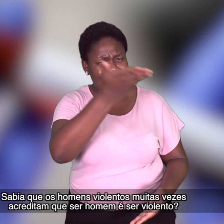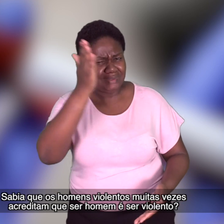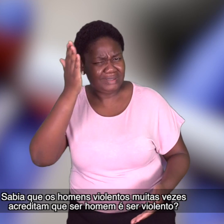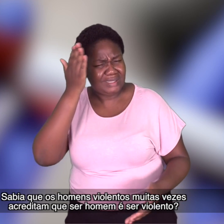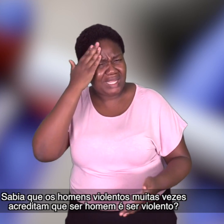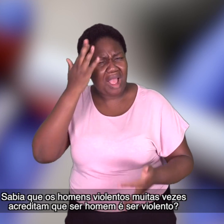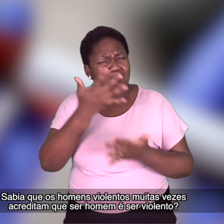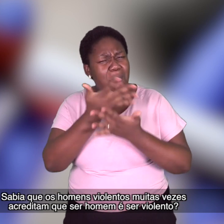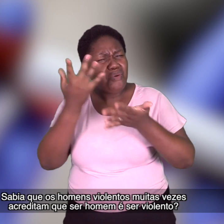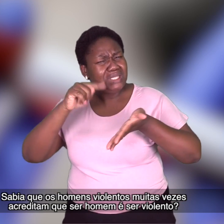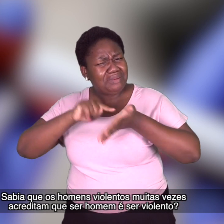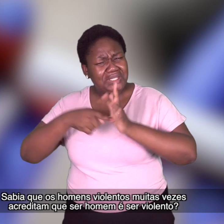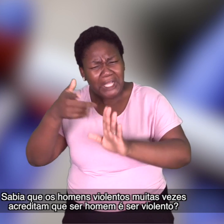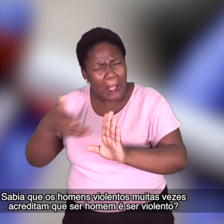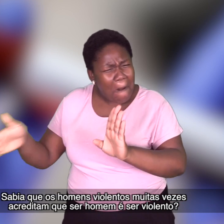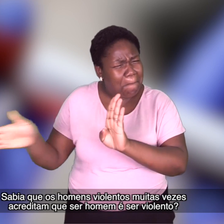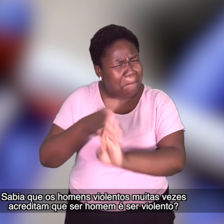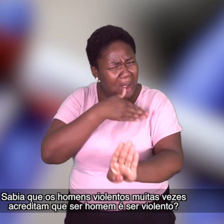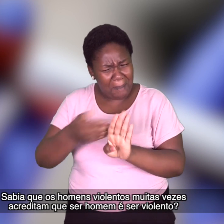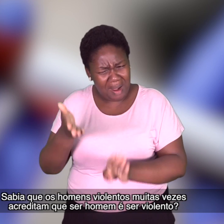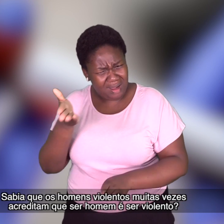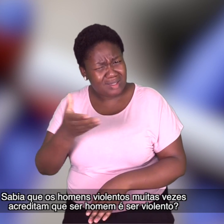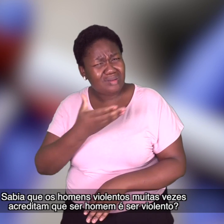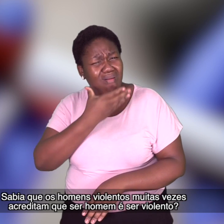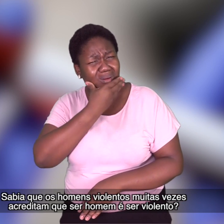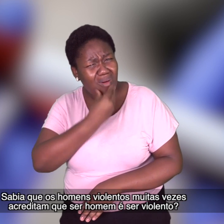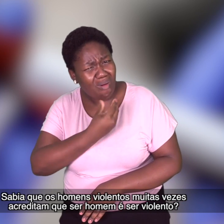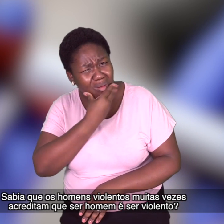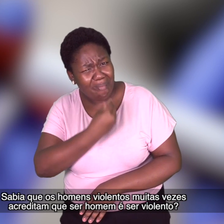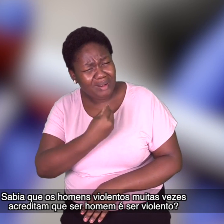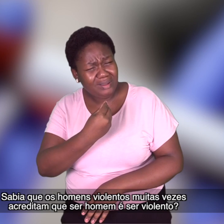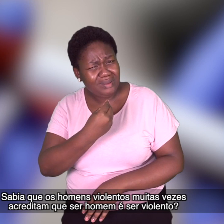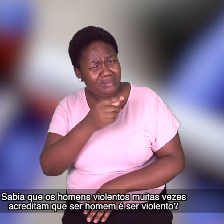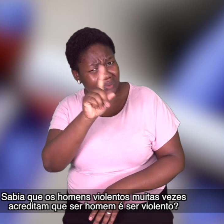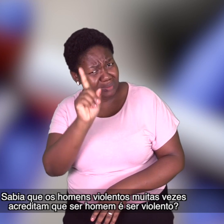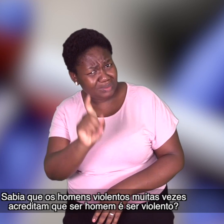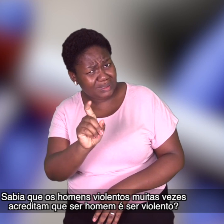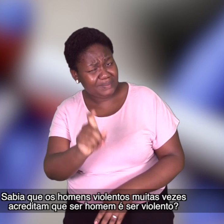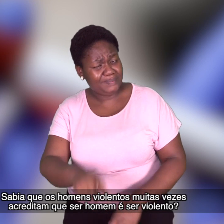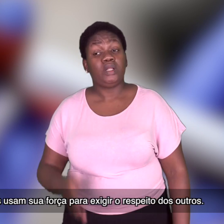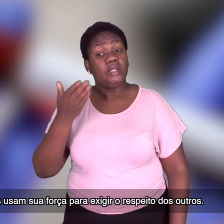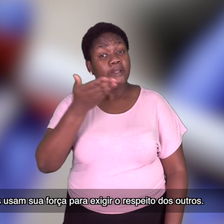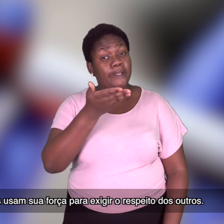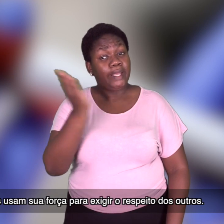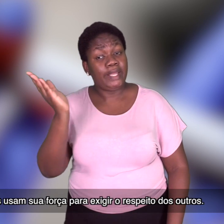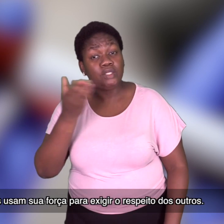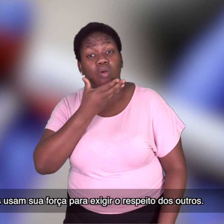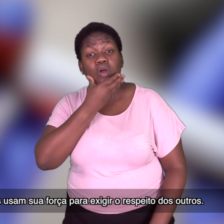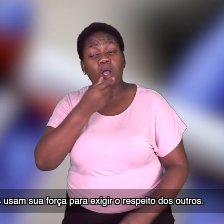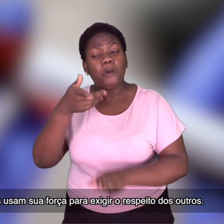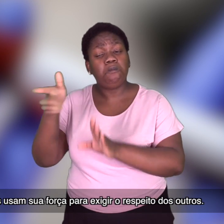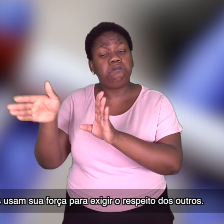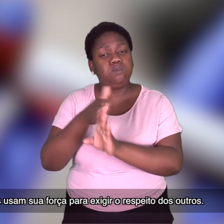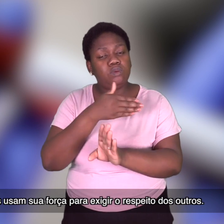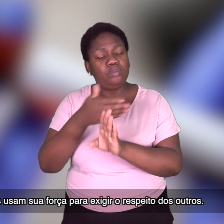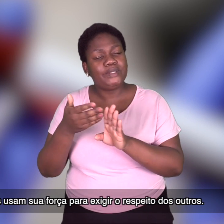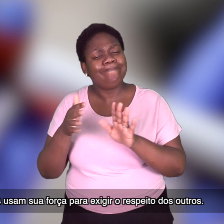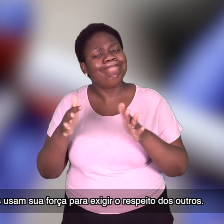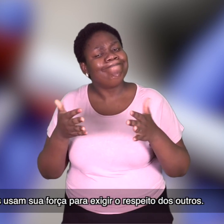Sabia que os homens violentos muitas vezes acreditam que ser homem é ser violento? Eles usam sua força para exigir o respeito dos